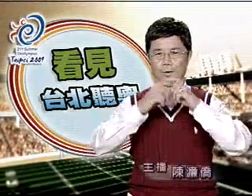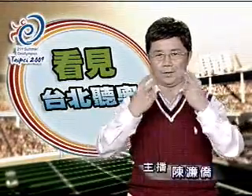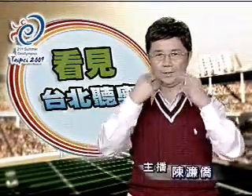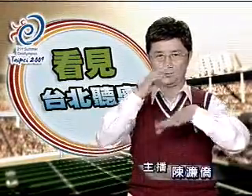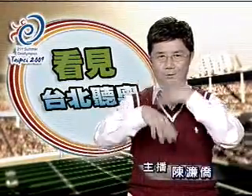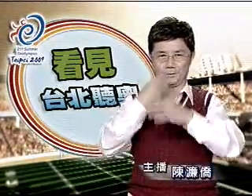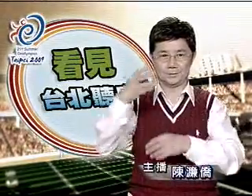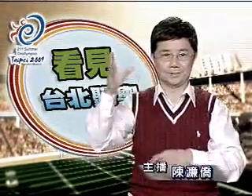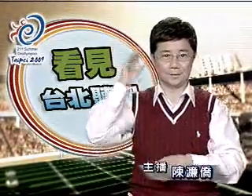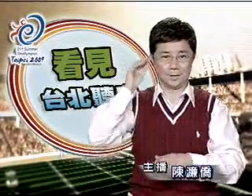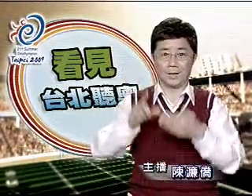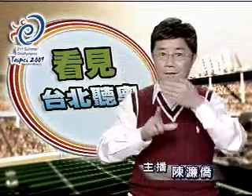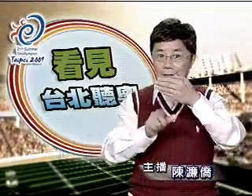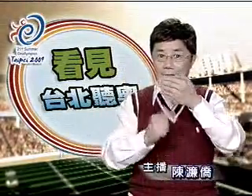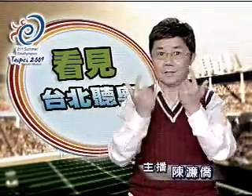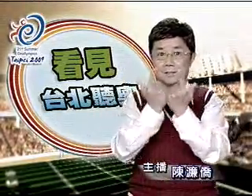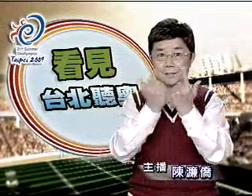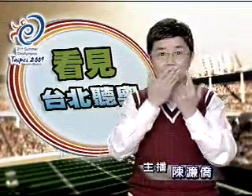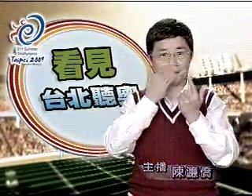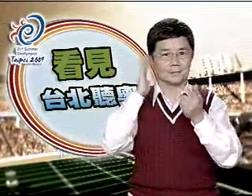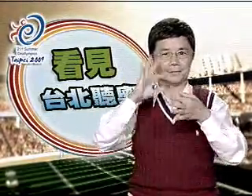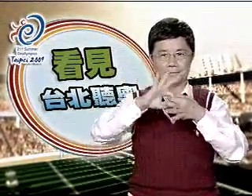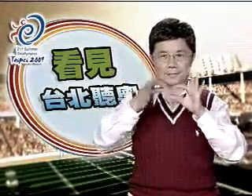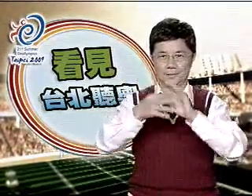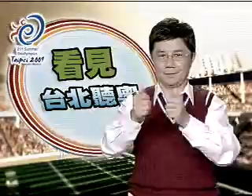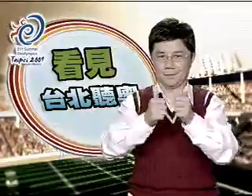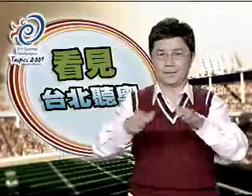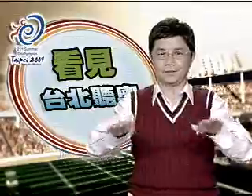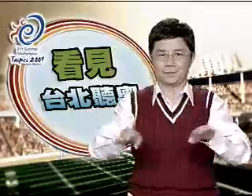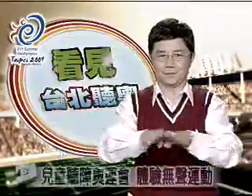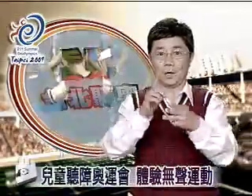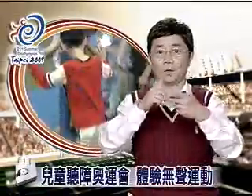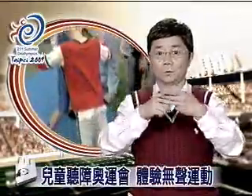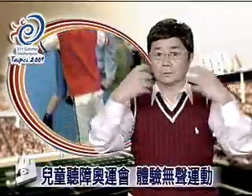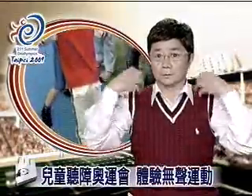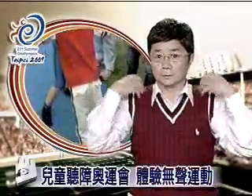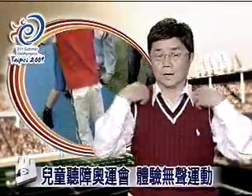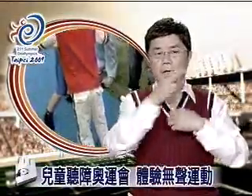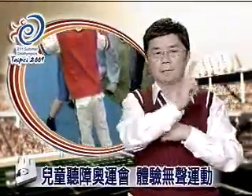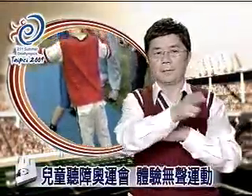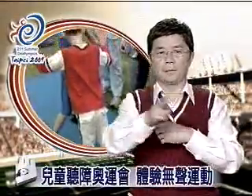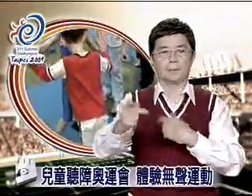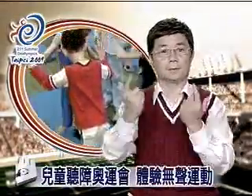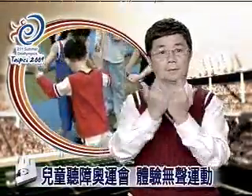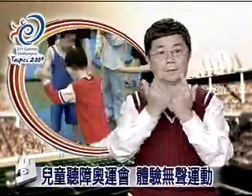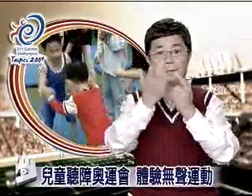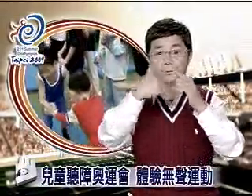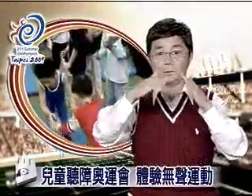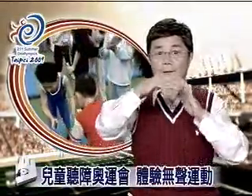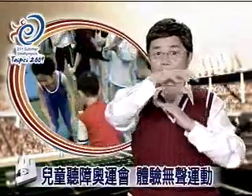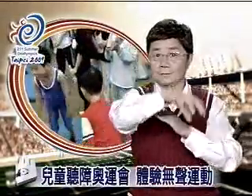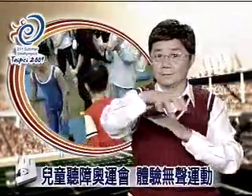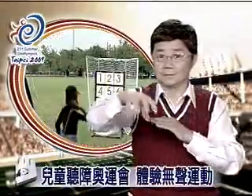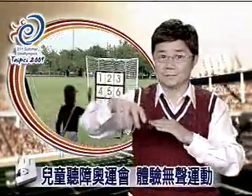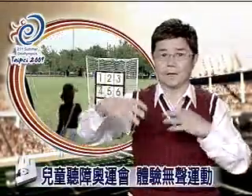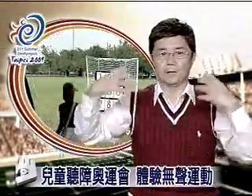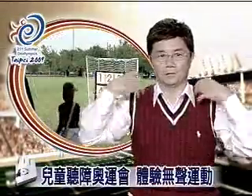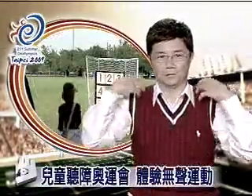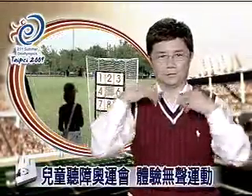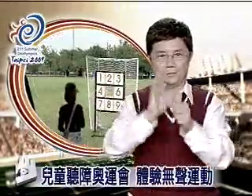欢迎回到手语新闻的现场。九月就要登场的台北听障奥运，主办单位安排了台北各级学校来担任青